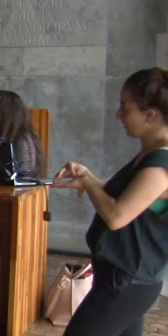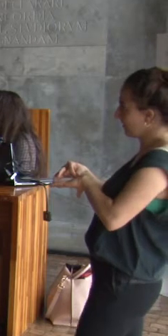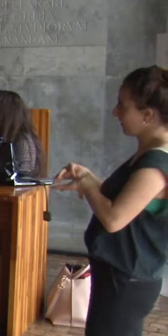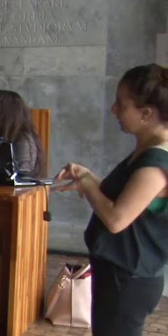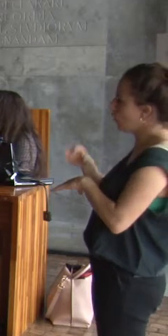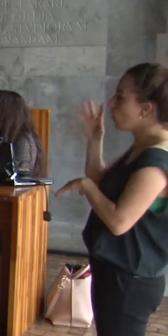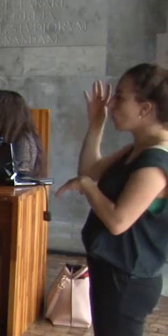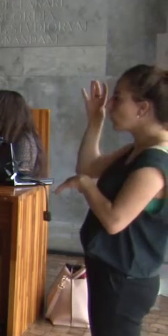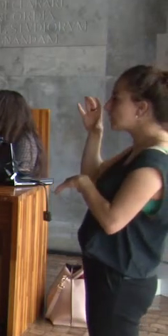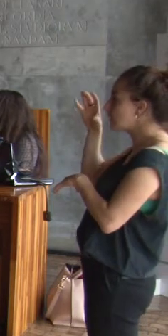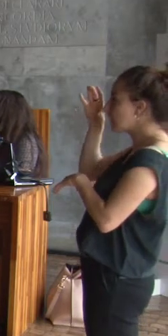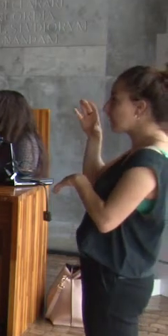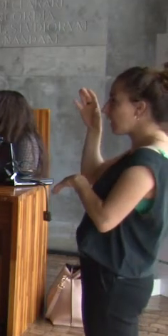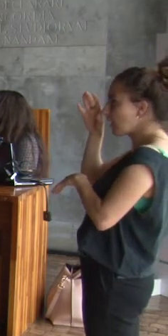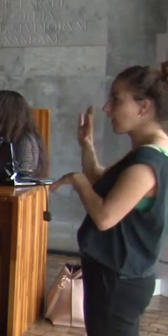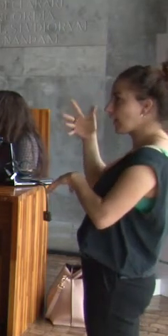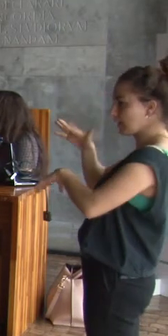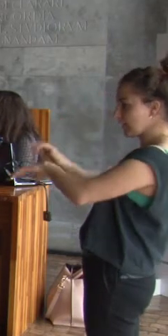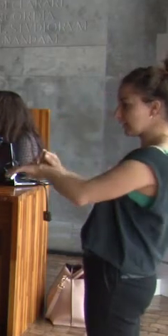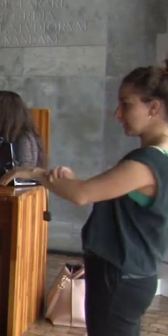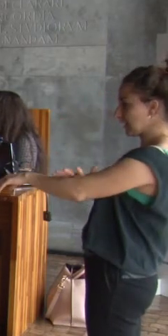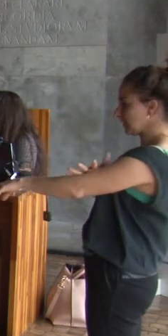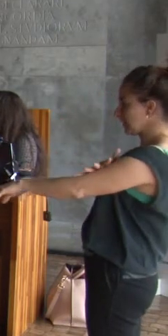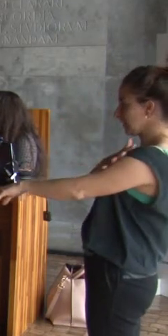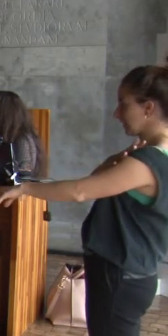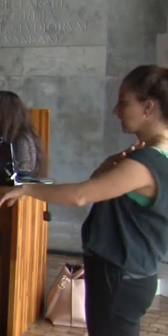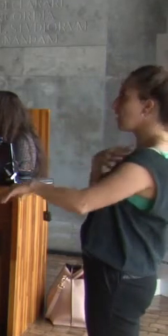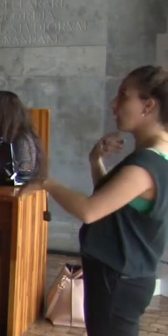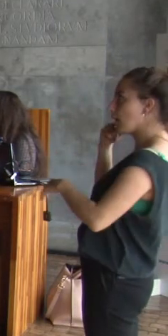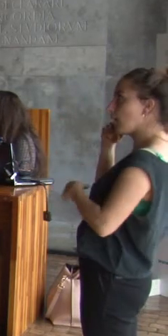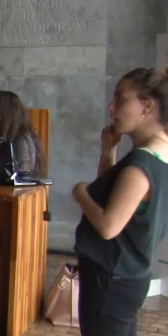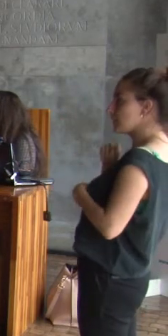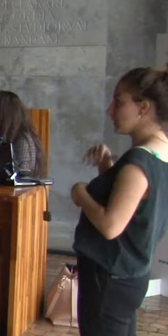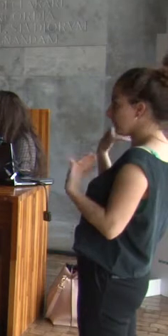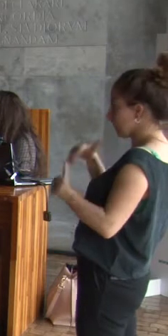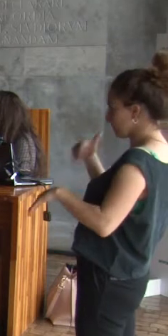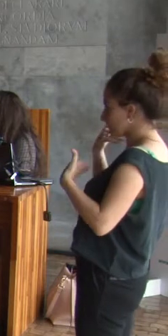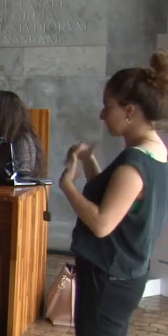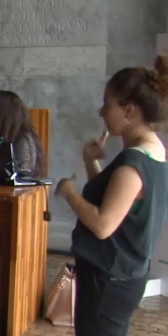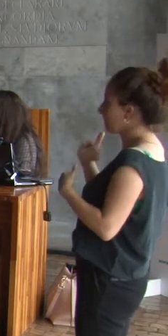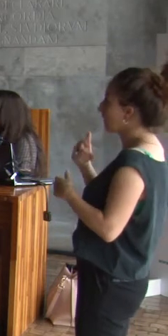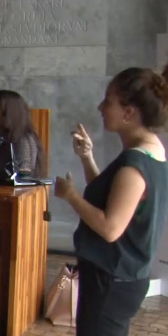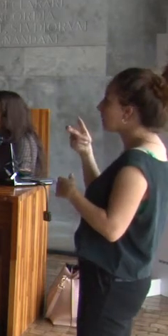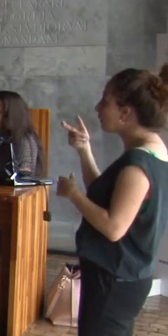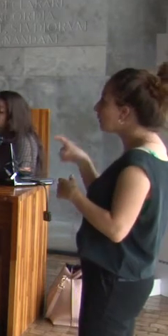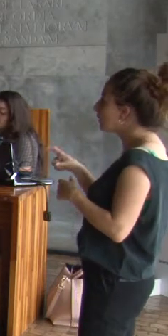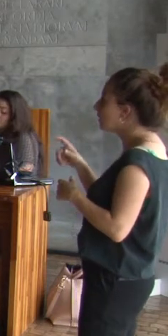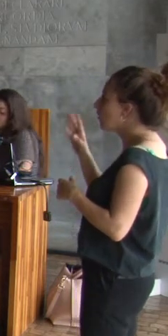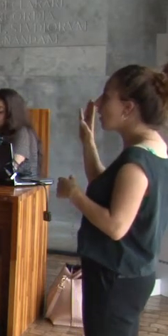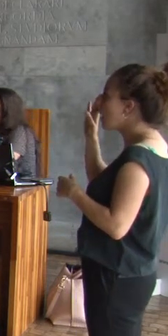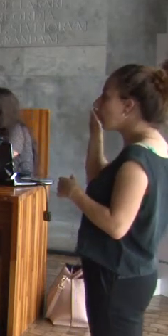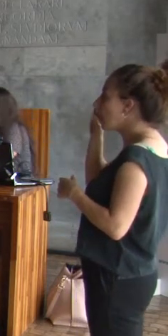osservare con gli altri sensi per me ha significato molto, perché pone l'attenzione